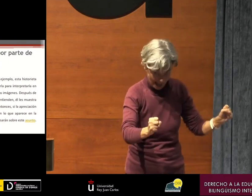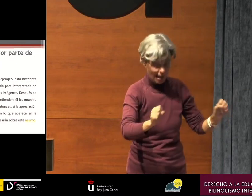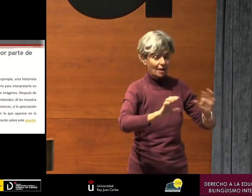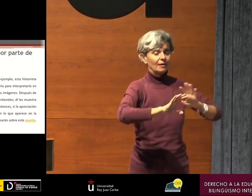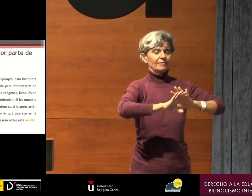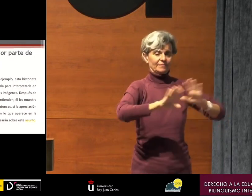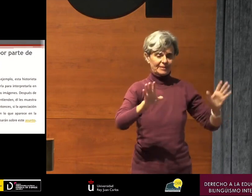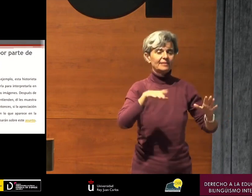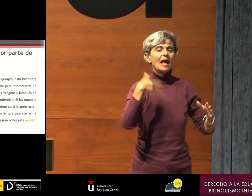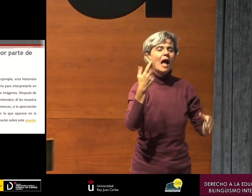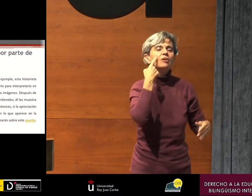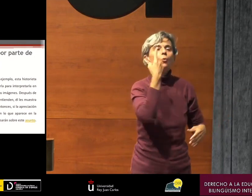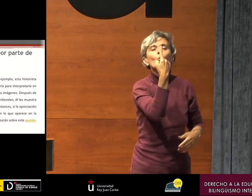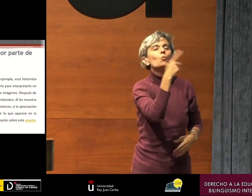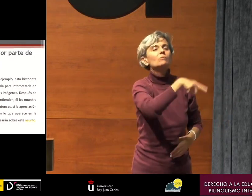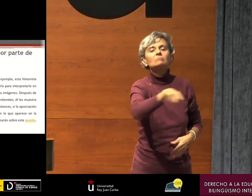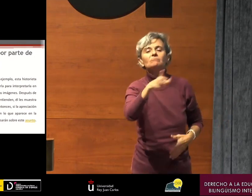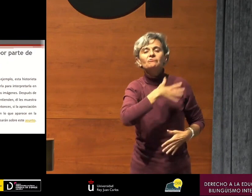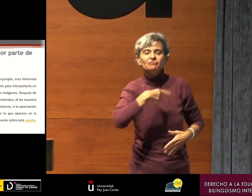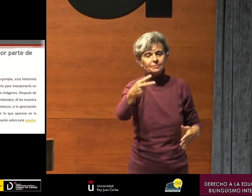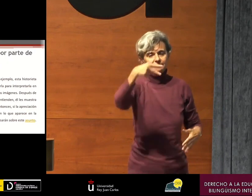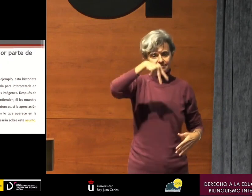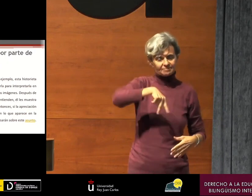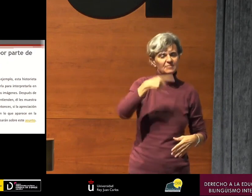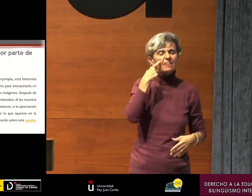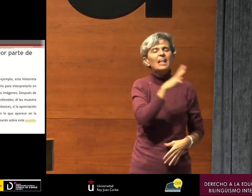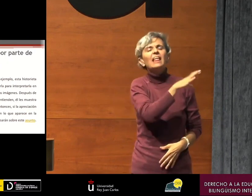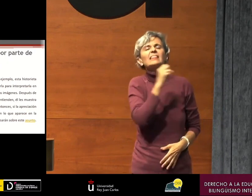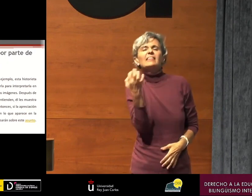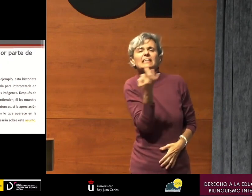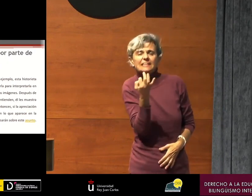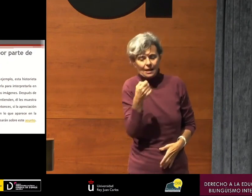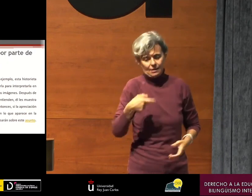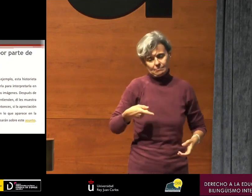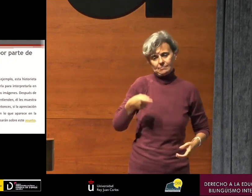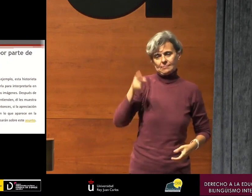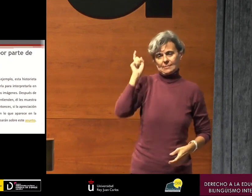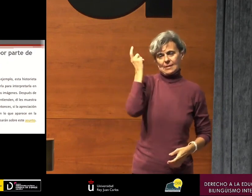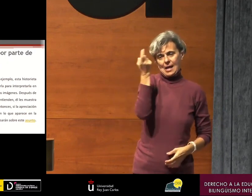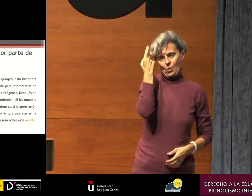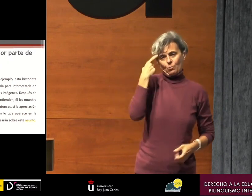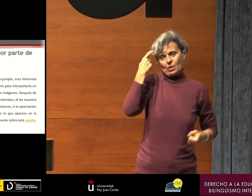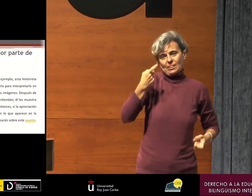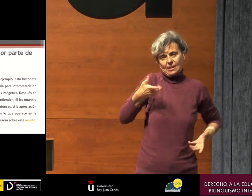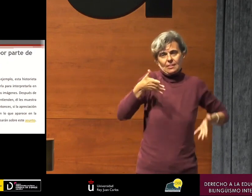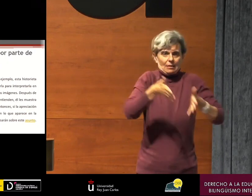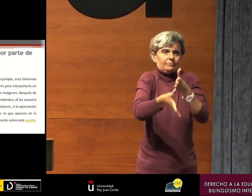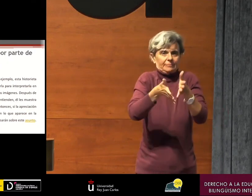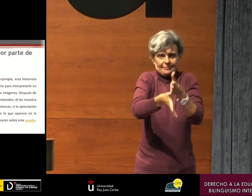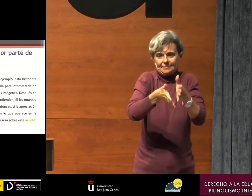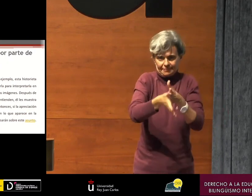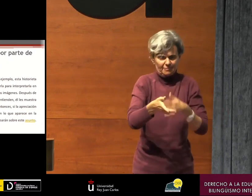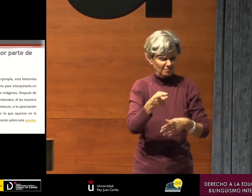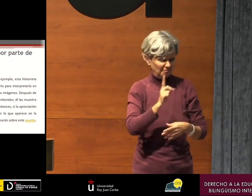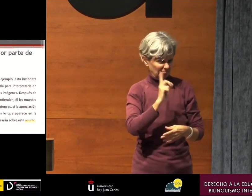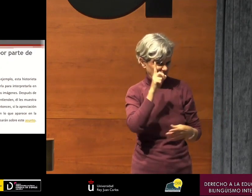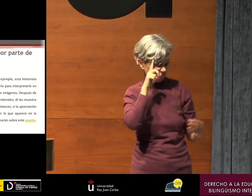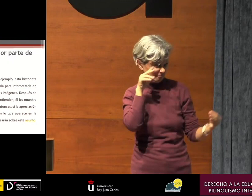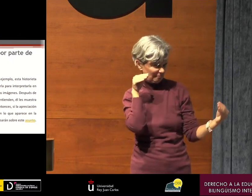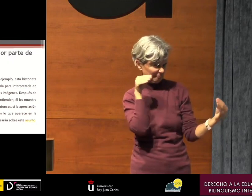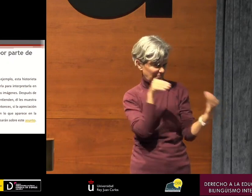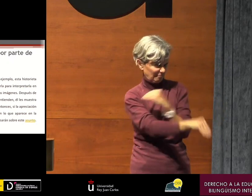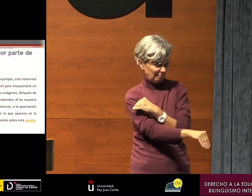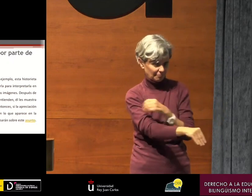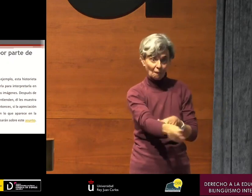oye, aclárame esto, ¿vale? Cuando esto ya está claro y ha terminado de explicar en la primera ronda, uno de los alumnos que ha estado escuchando